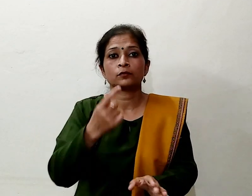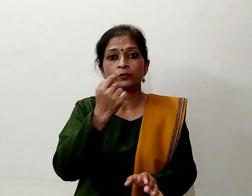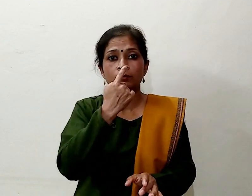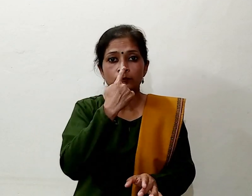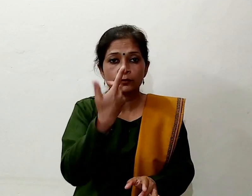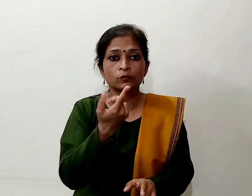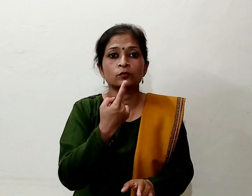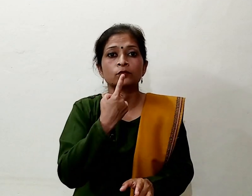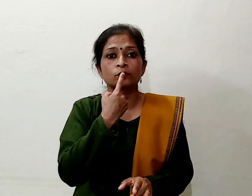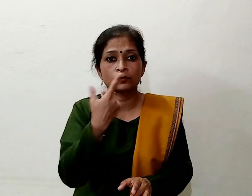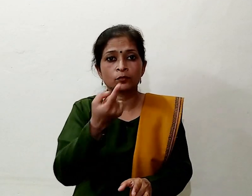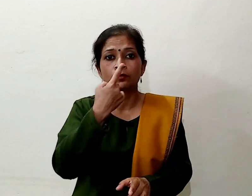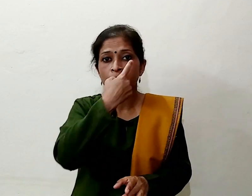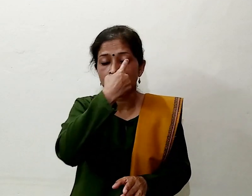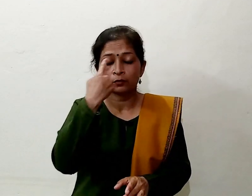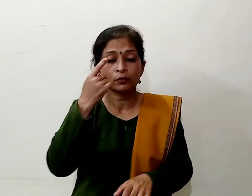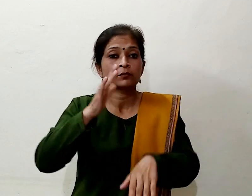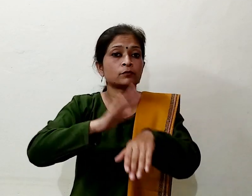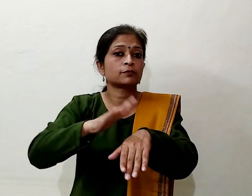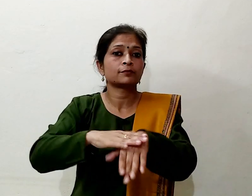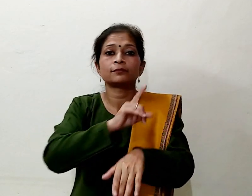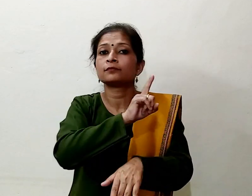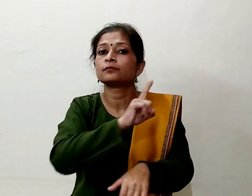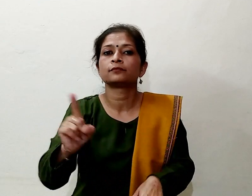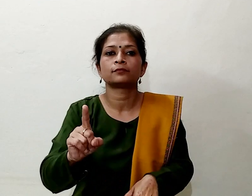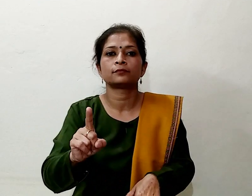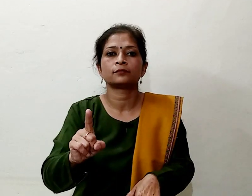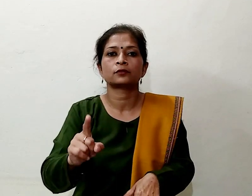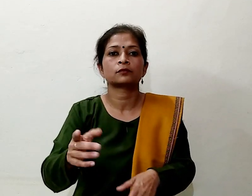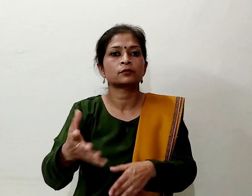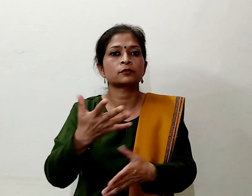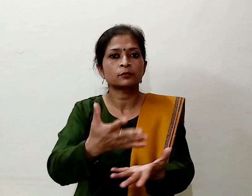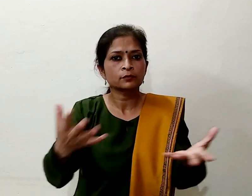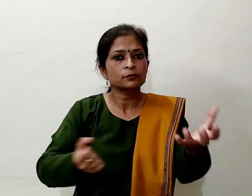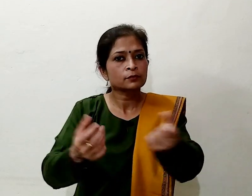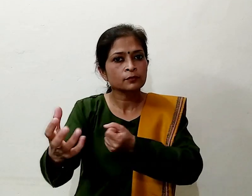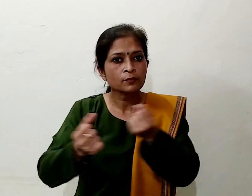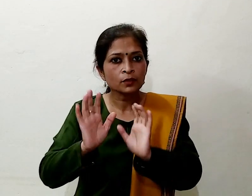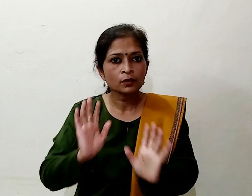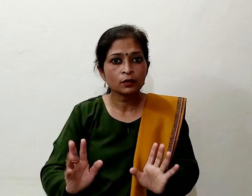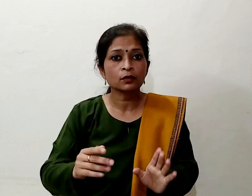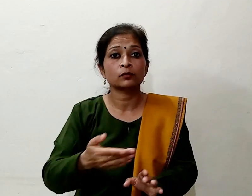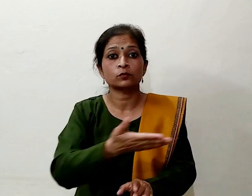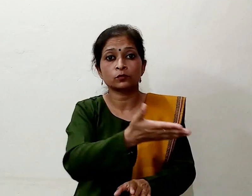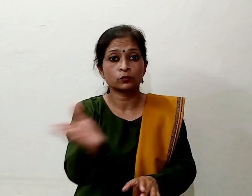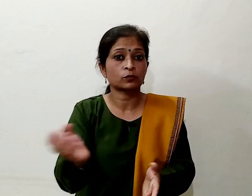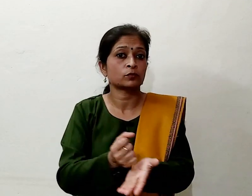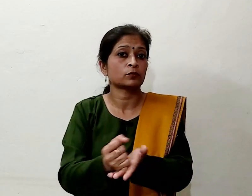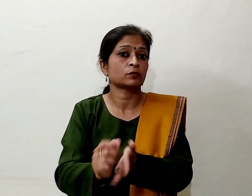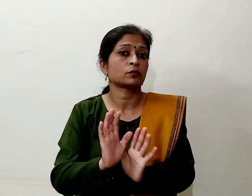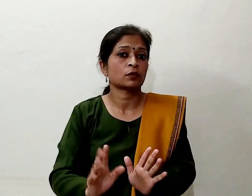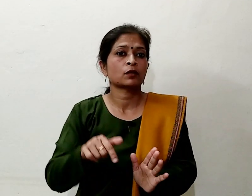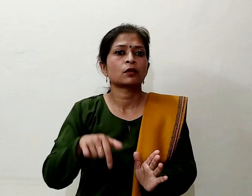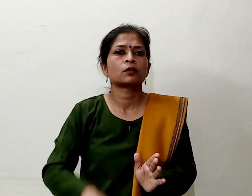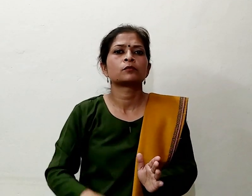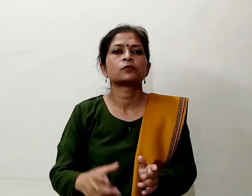और आख को स्पर्श ना करें खरीदारी करते समय ये प्रयास करें कि ओनलाइन पेमेंट सिस्टम